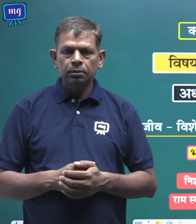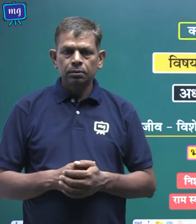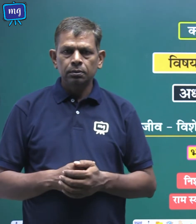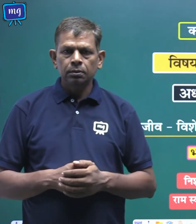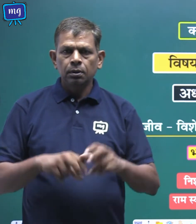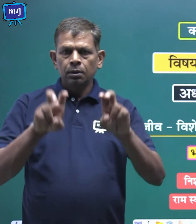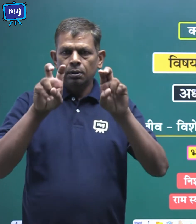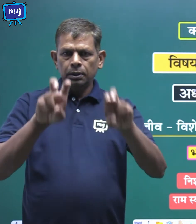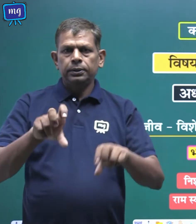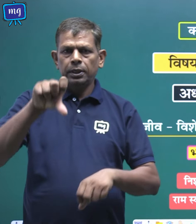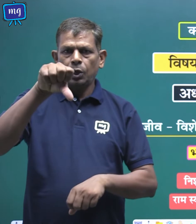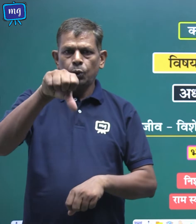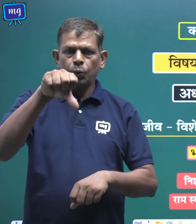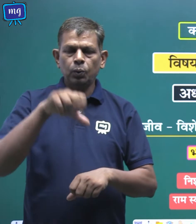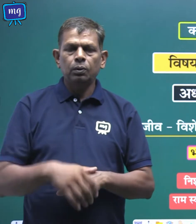अध्याय 9